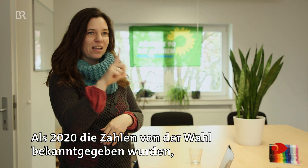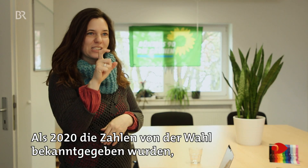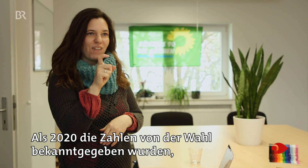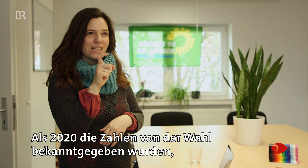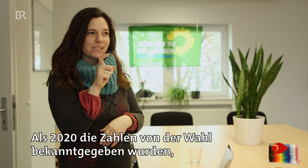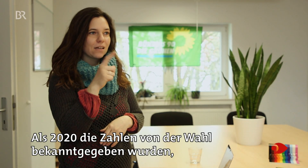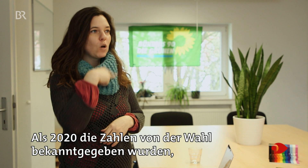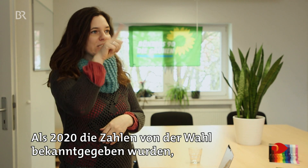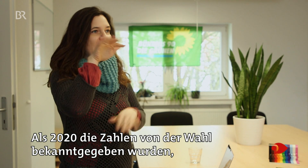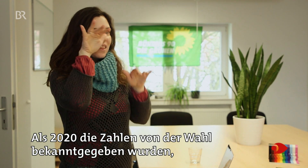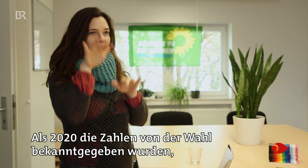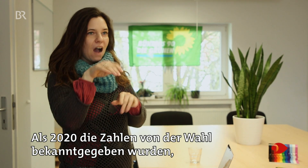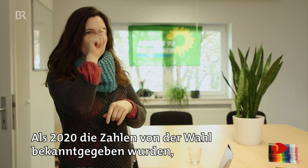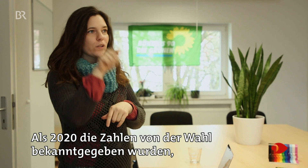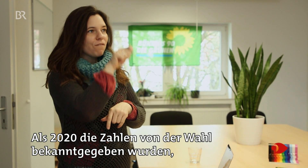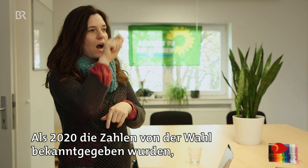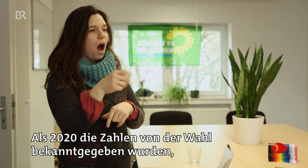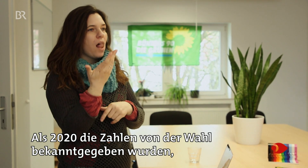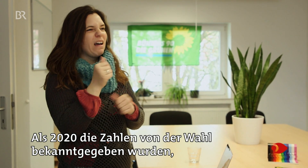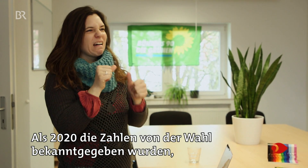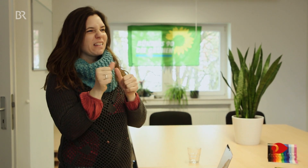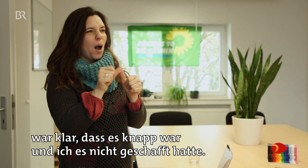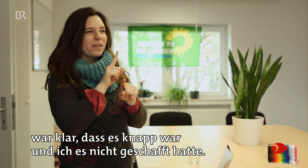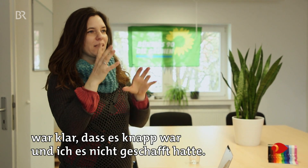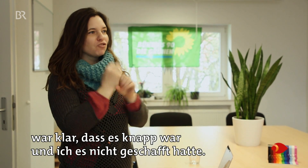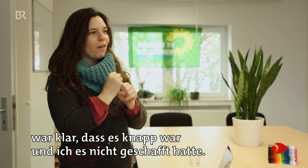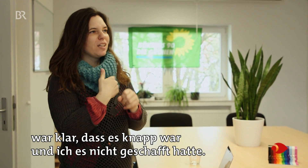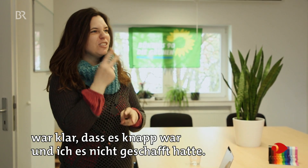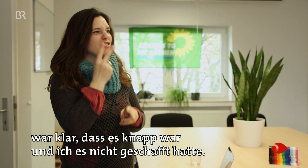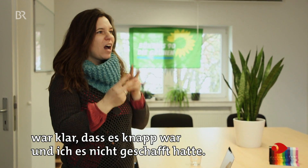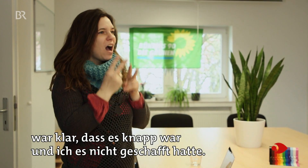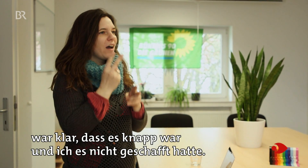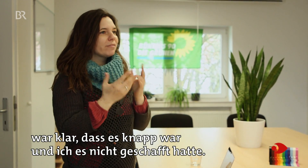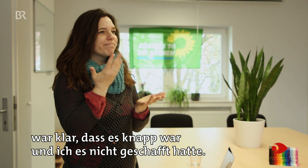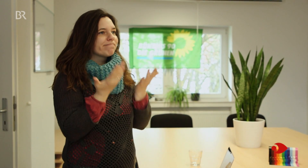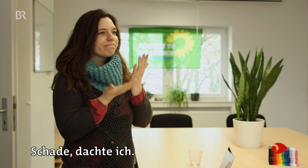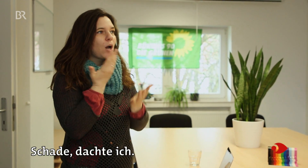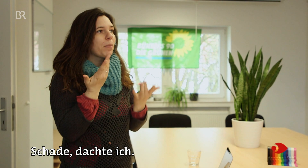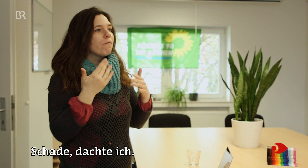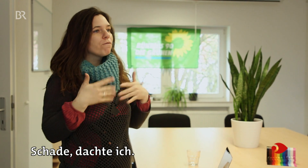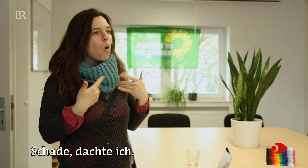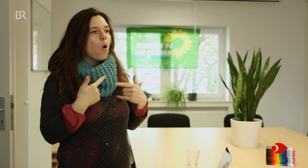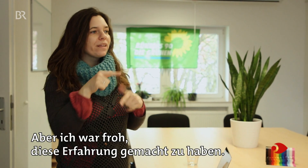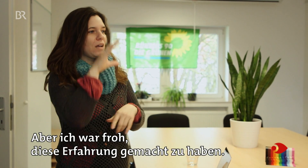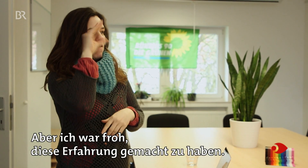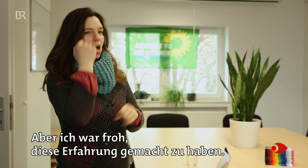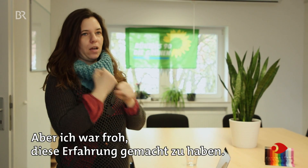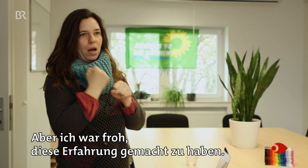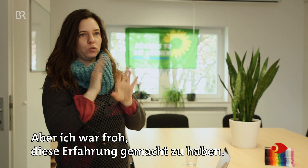Als 2020 die Zahlen von der Wahl bekannt gegeben wurden, war klar, dass es knapp war und ich es nicht geschafft hatte. Schade, dachte ich. Aber ich war froh, diese